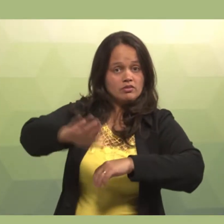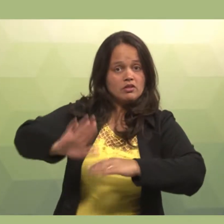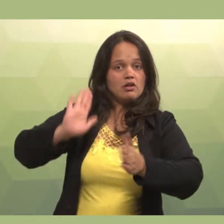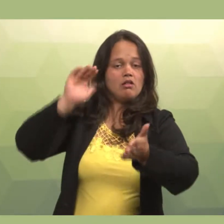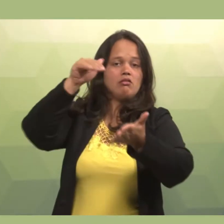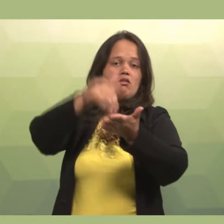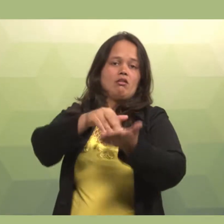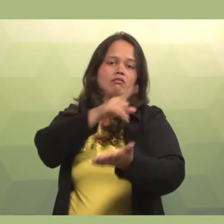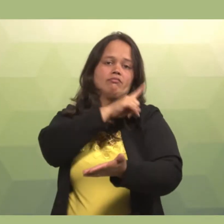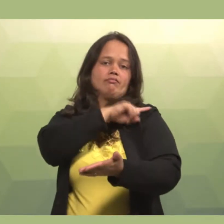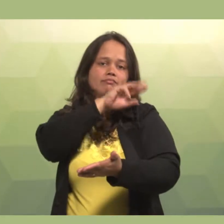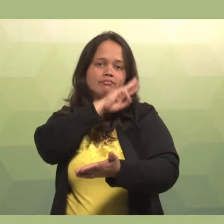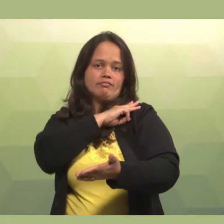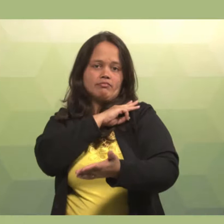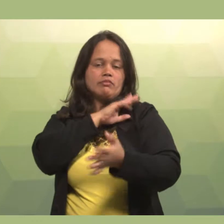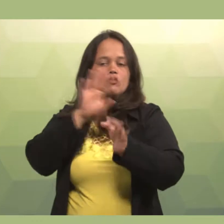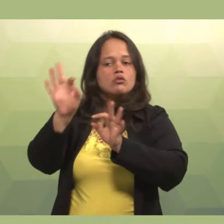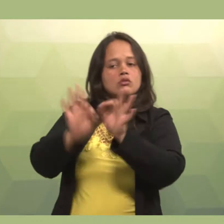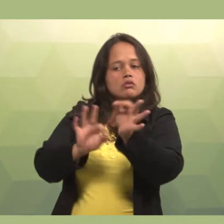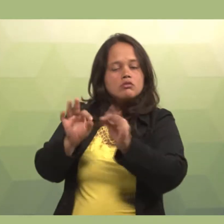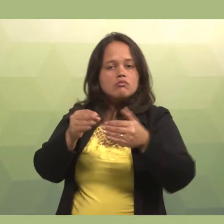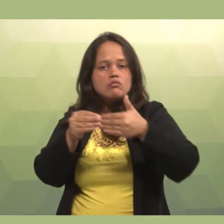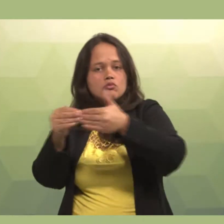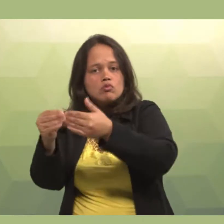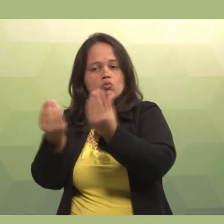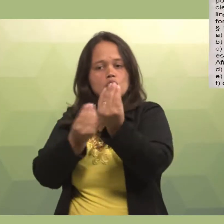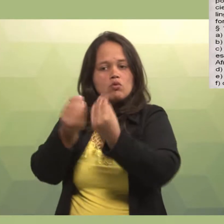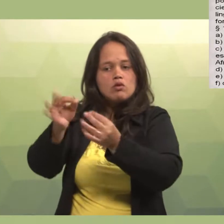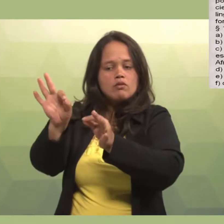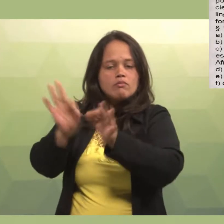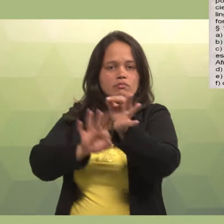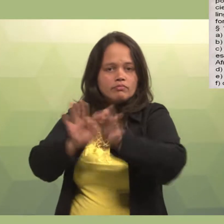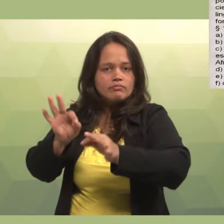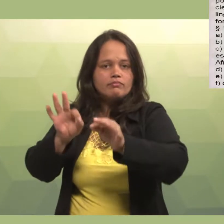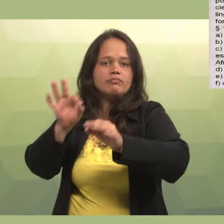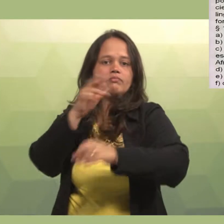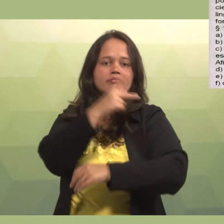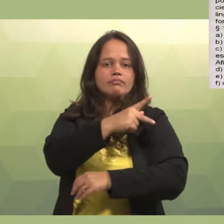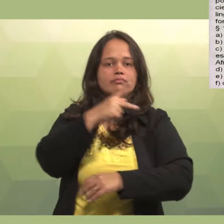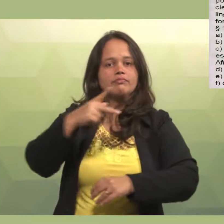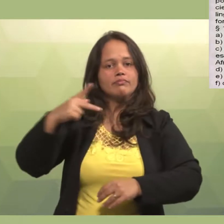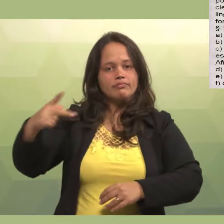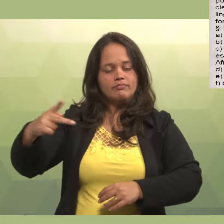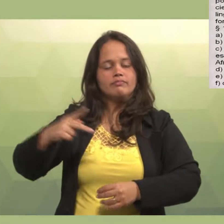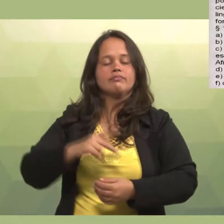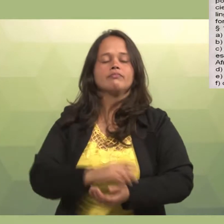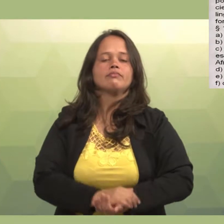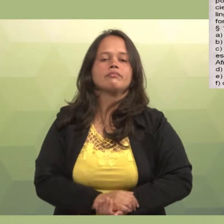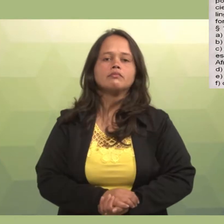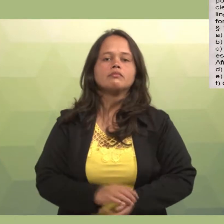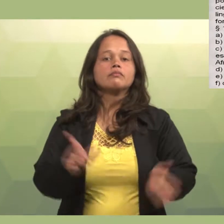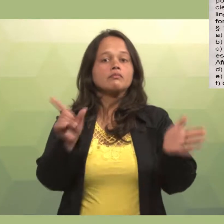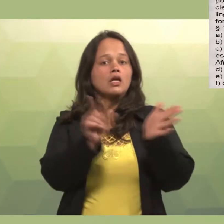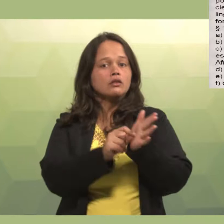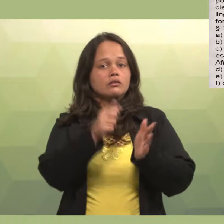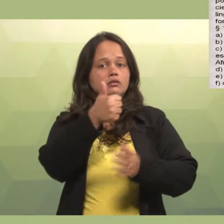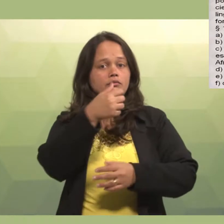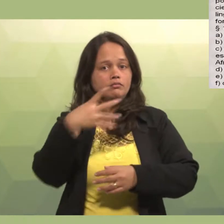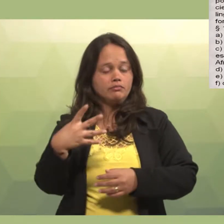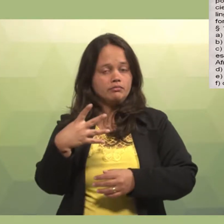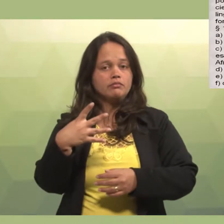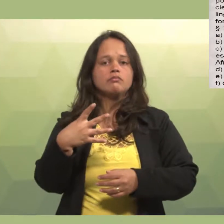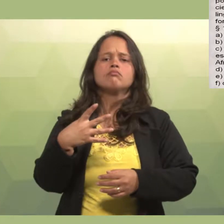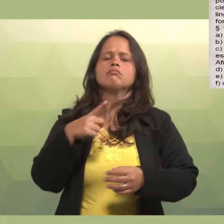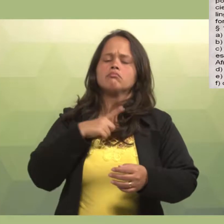imprimindo direção aos projetos políticos pedagógicos. O artigo 14 consta que a Base Nacional Comum na